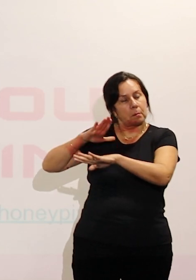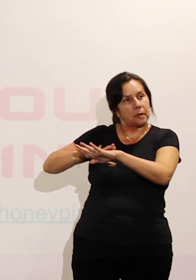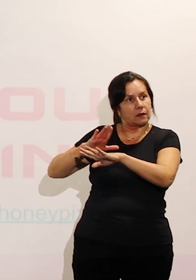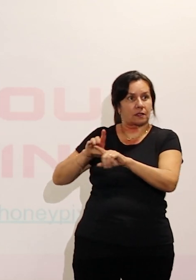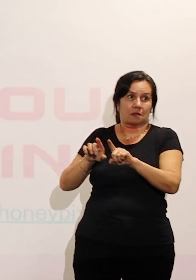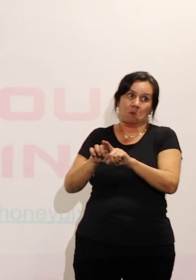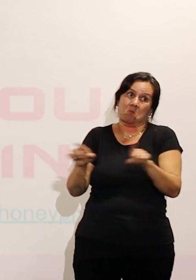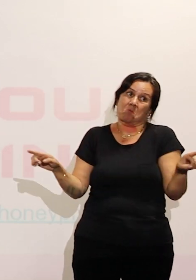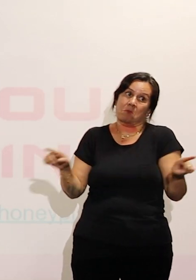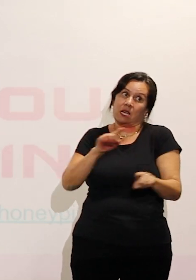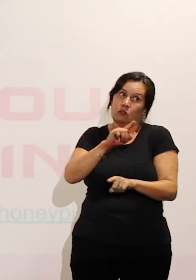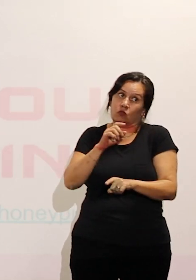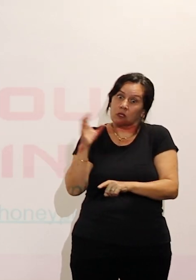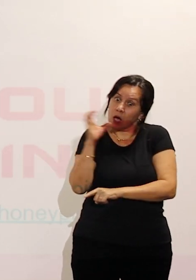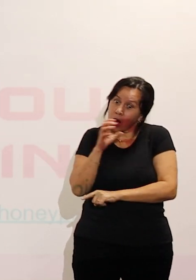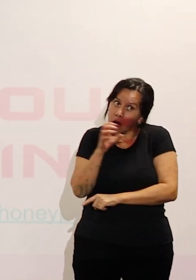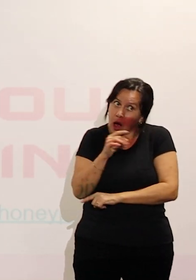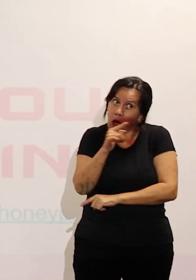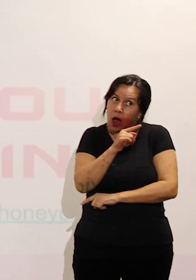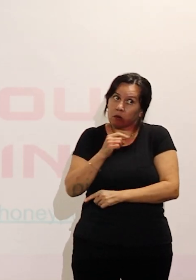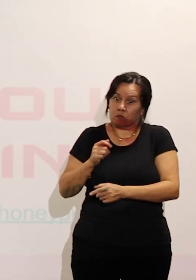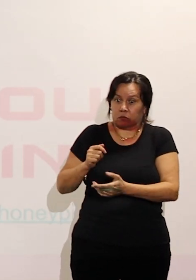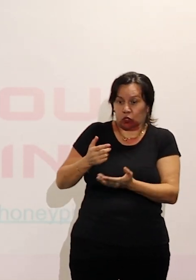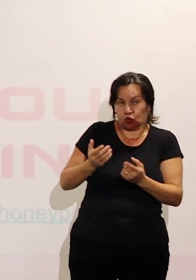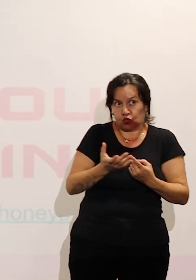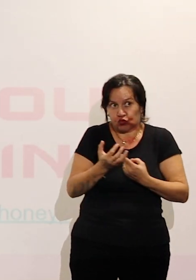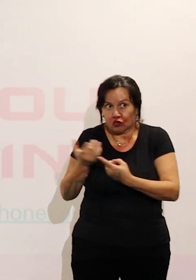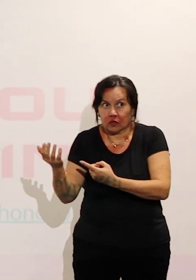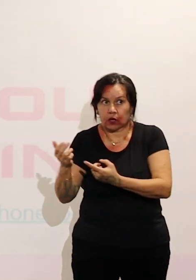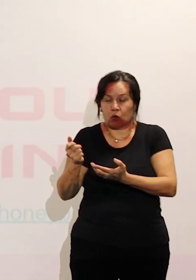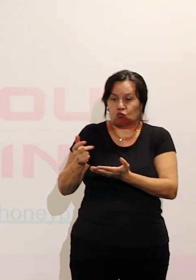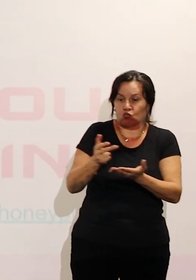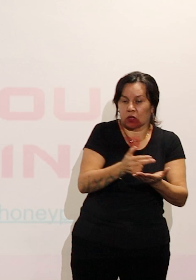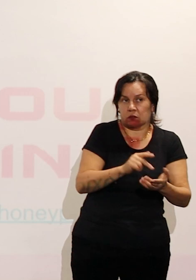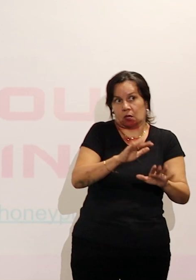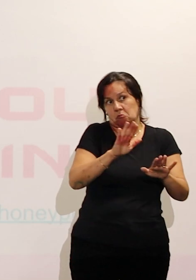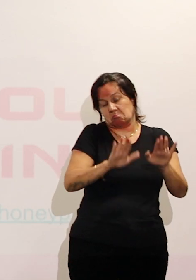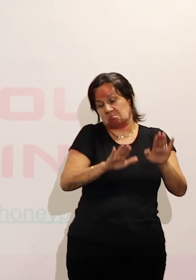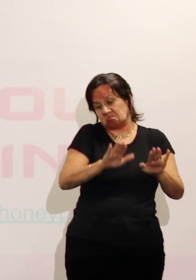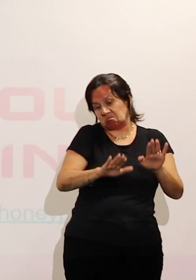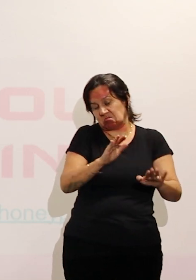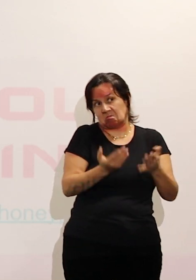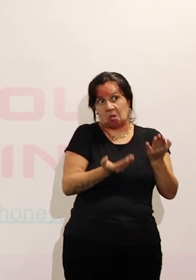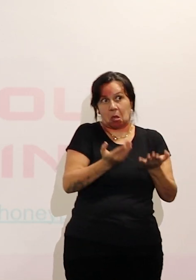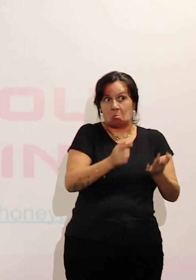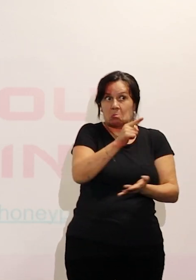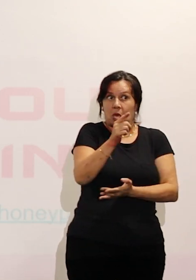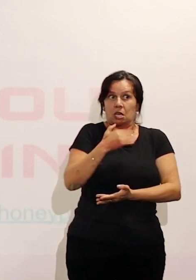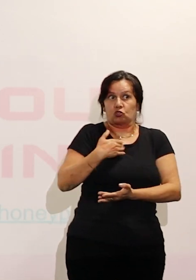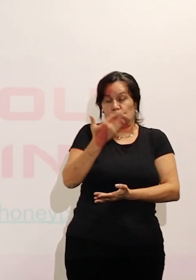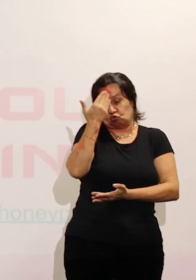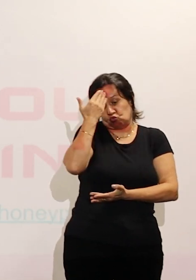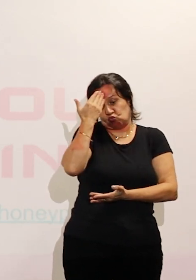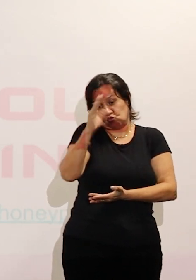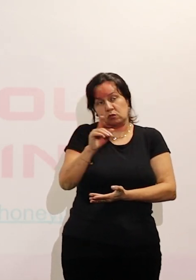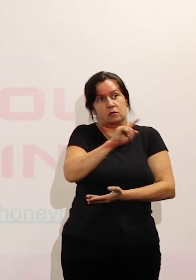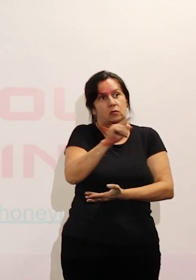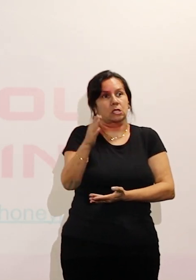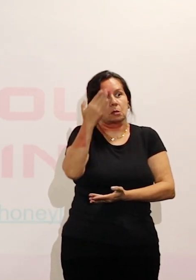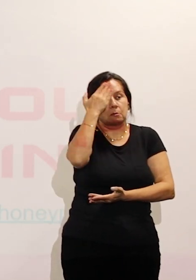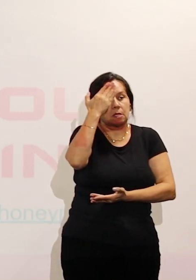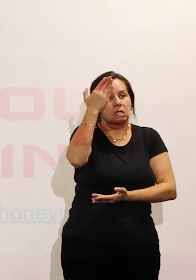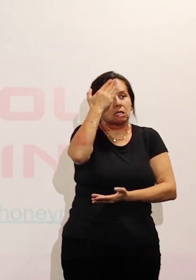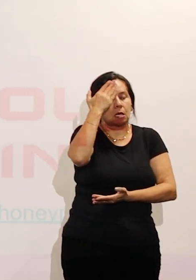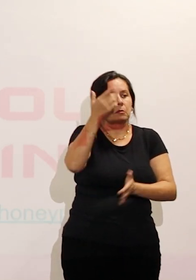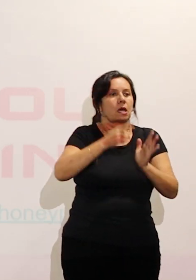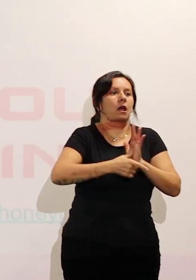depende aí da sua velocidade de pintura digital, de desenho, né? Ou seja, o quanto você leva, mas aí você vai ter que saber, e é